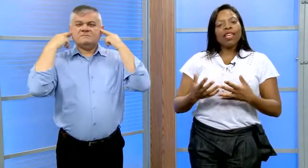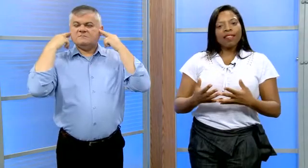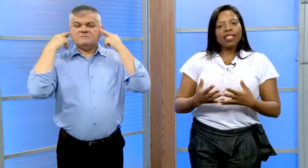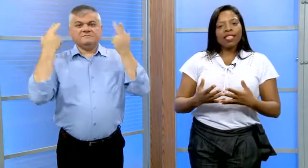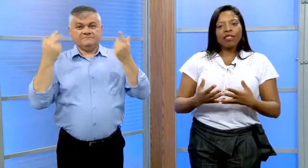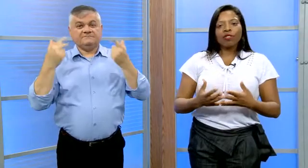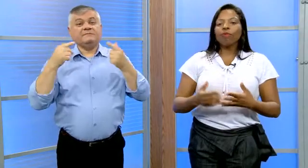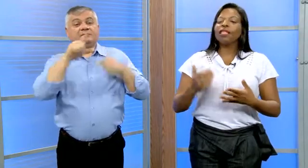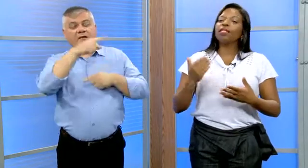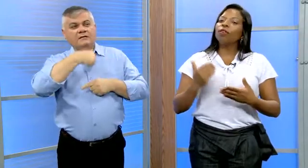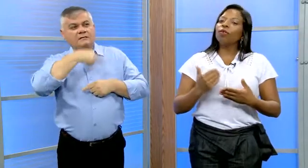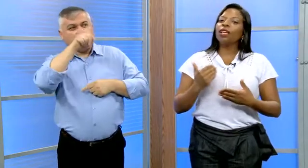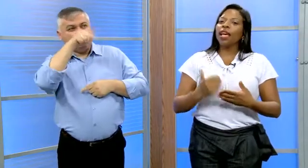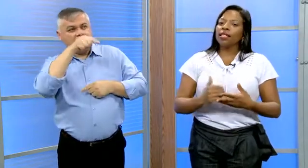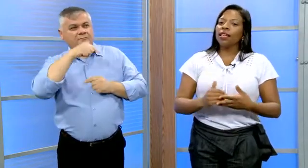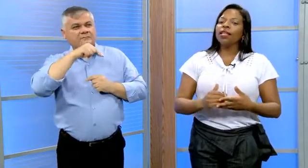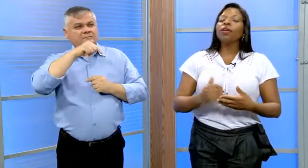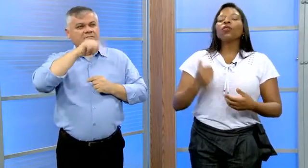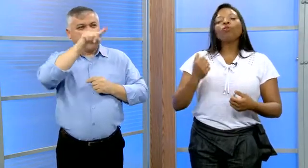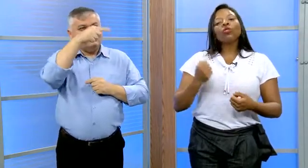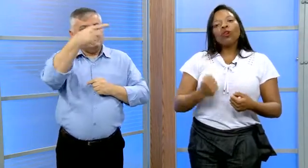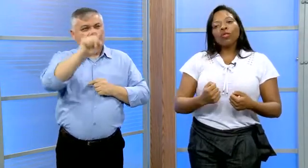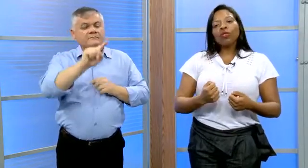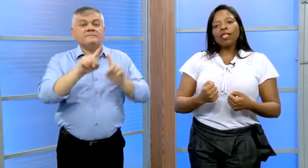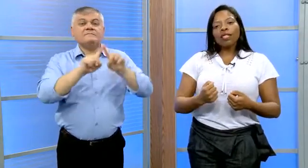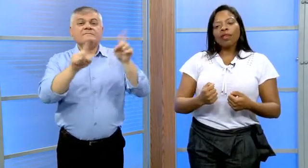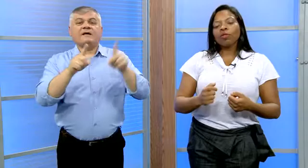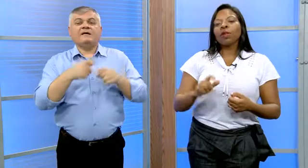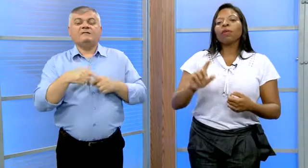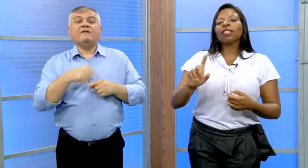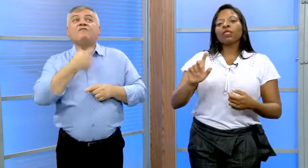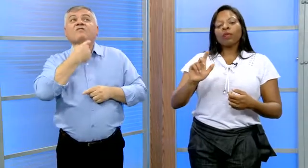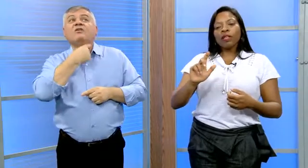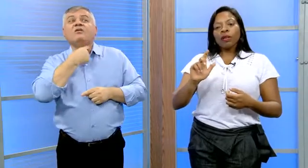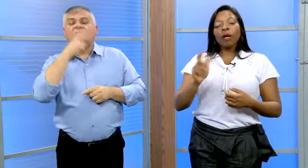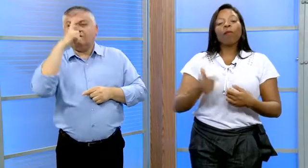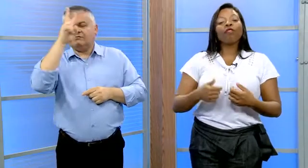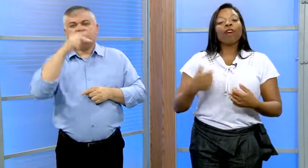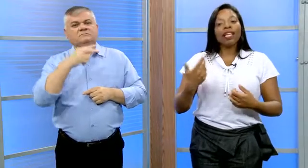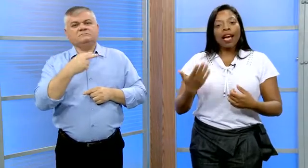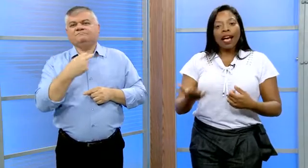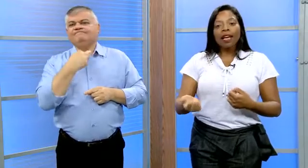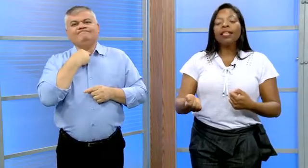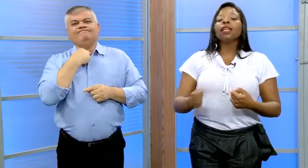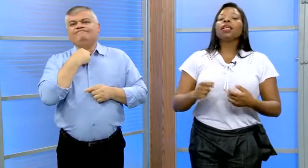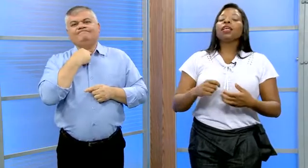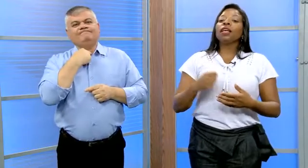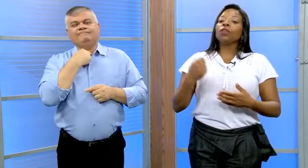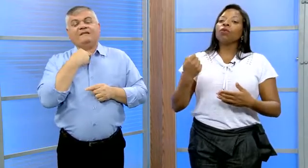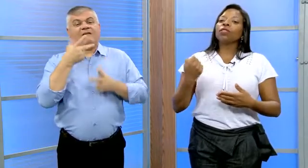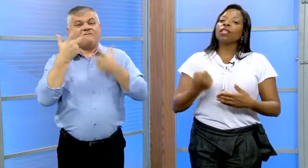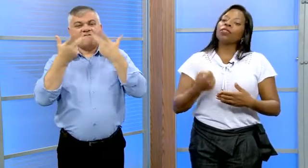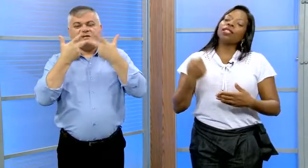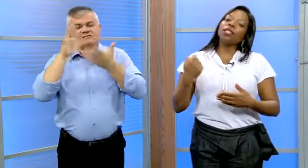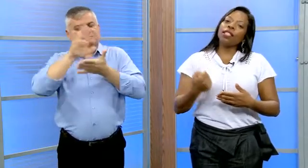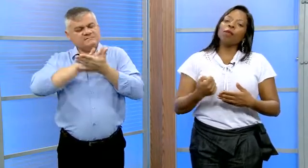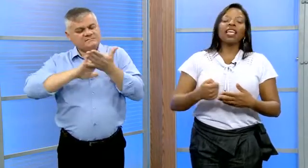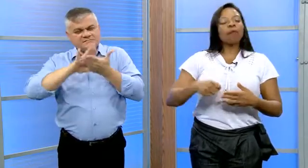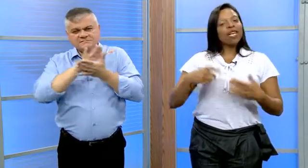leva acento, mas não conhecem como nós conhecemos, apenas por falar e encontrando a sílaba que é